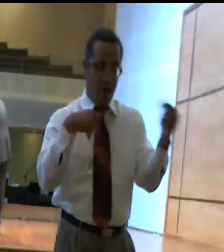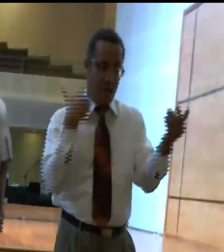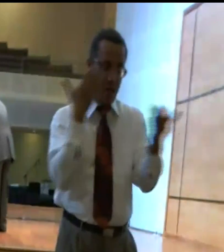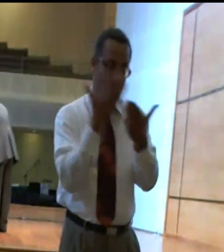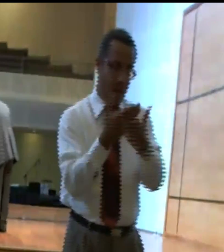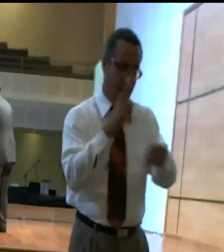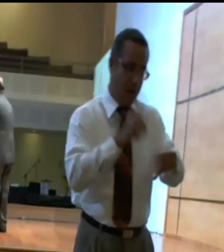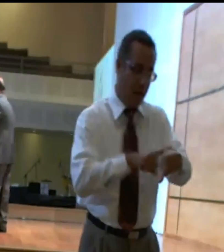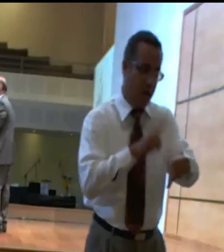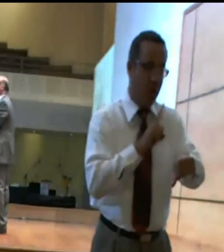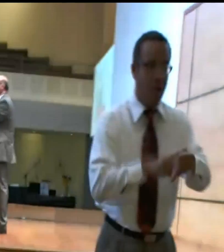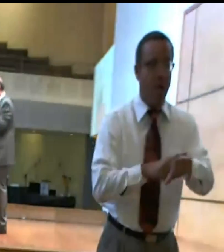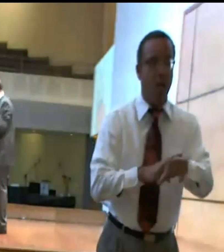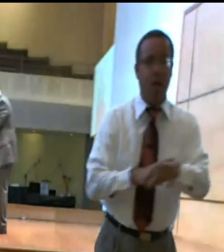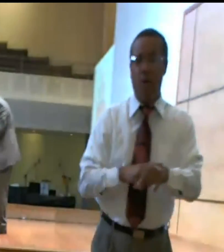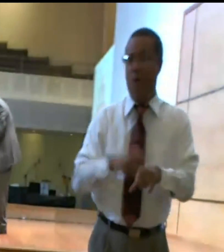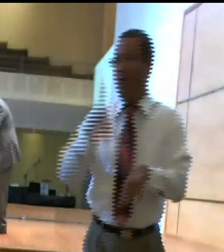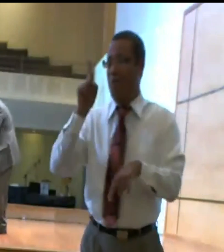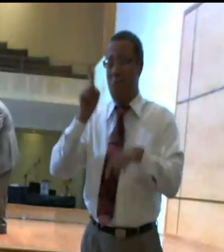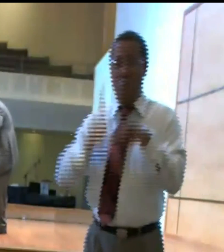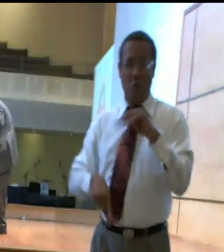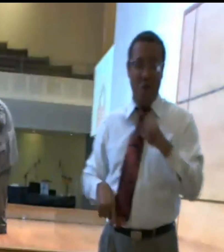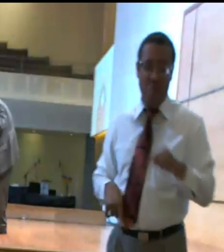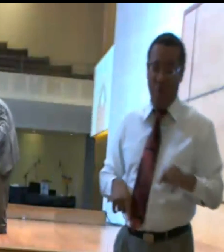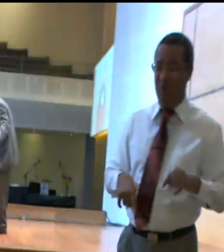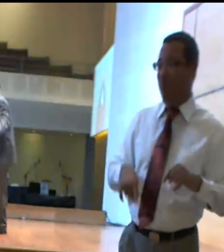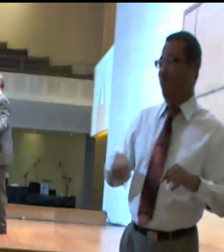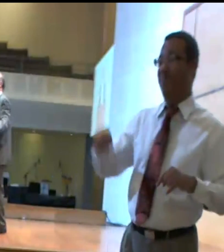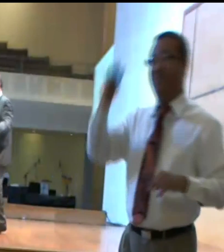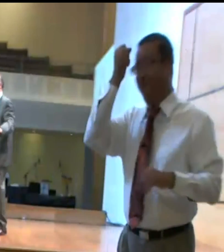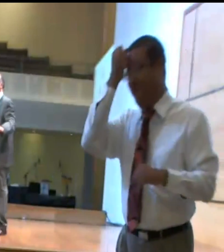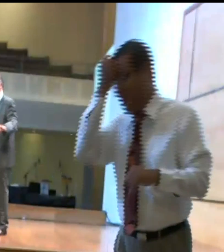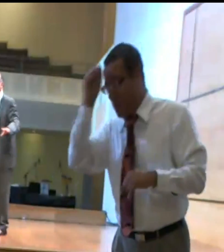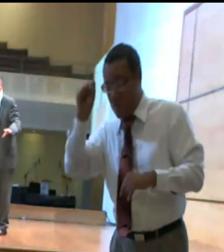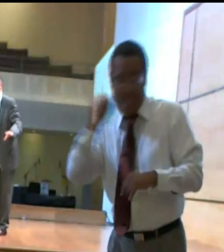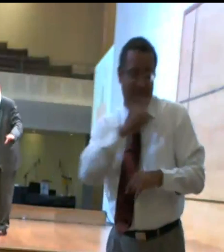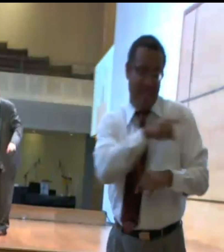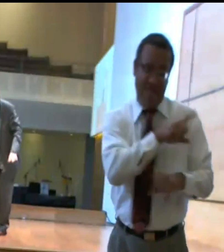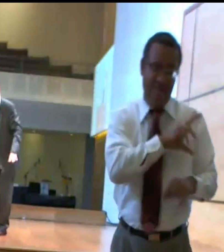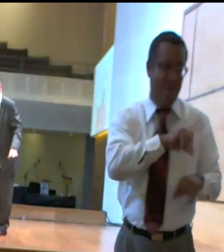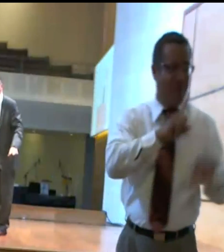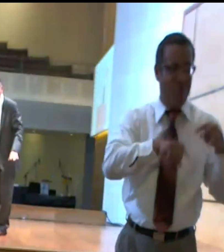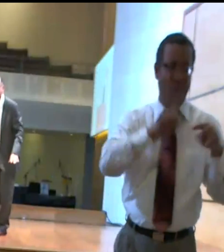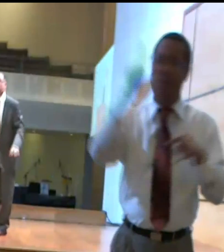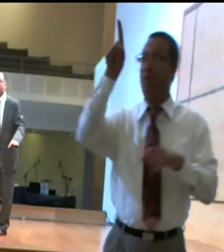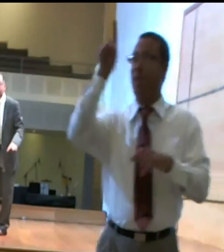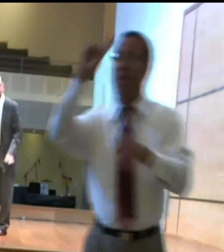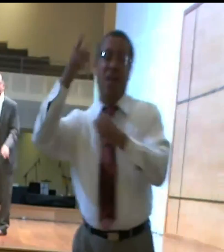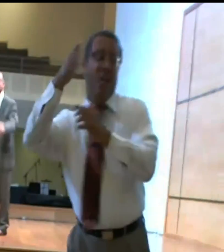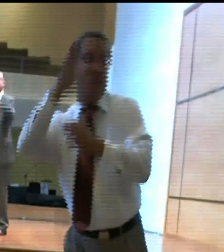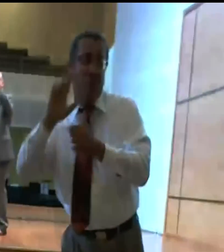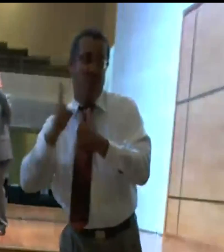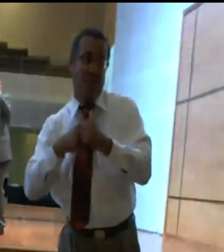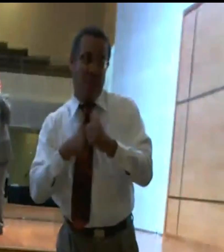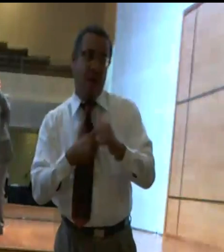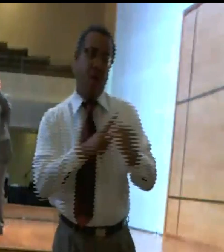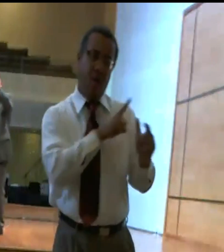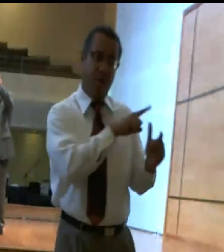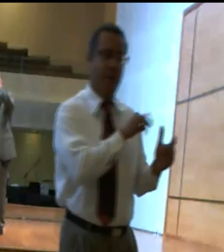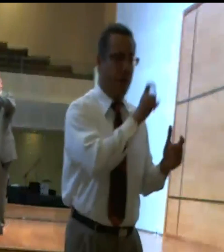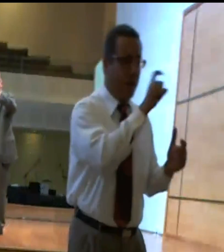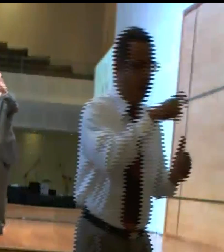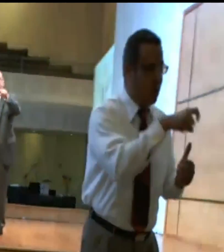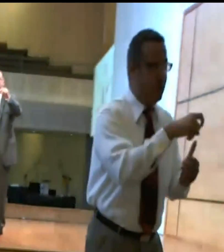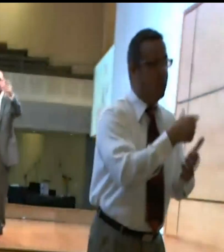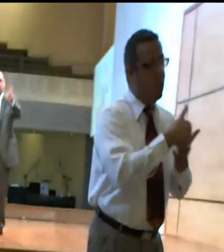llegar un momento en que nosotros no tengamos otra opción que desobedecer la autoridad del gobierno, aunque eso nos